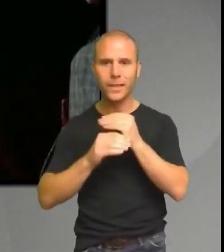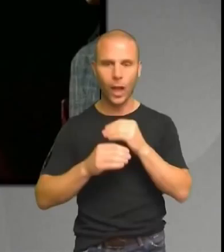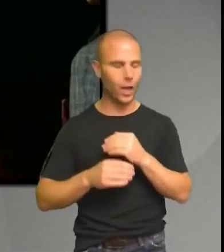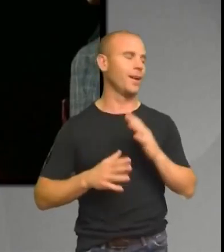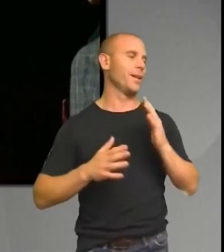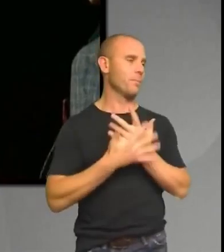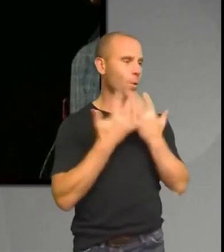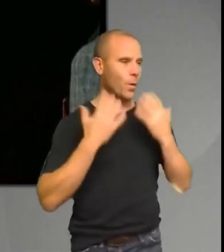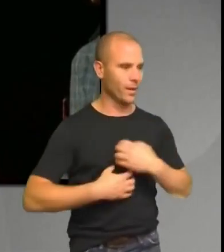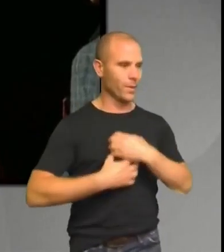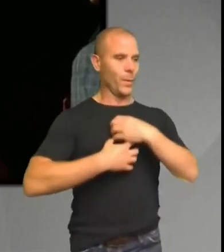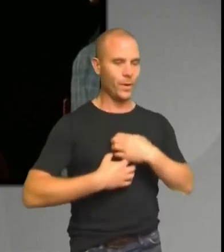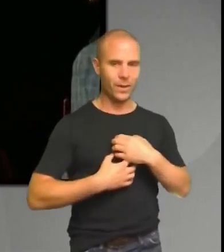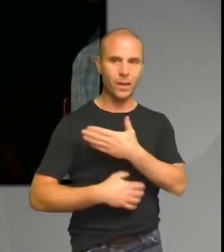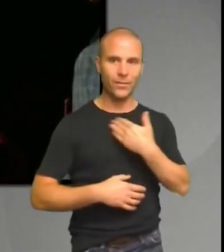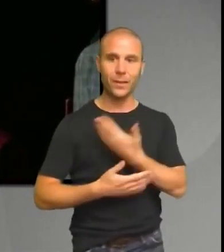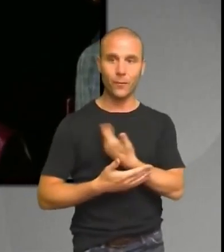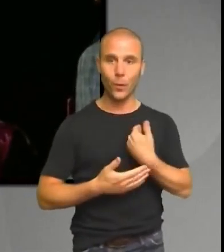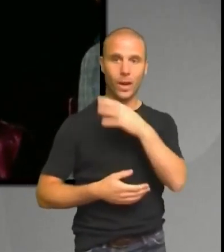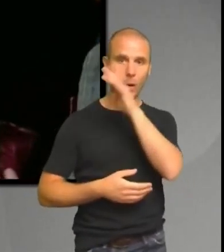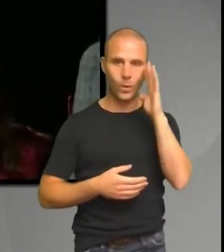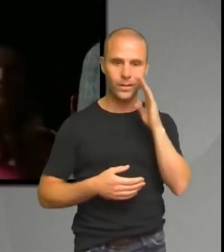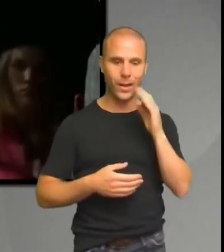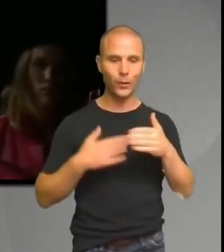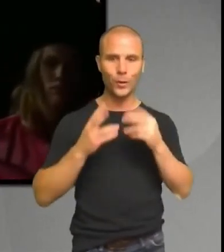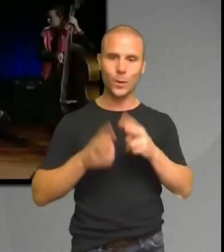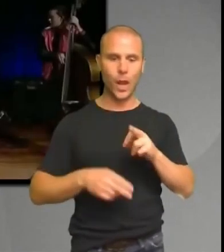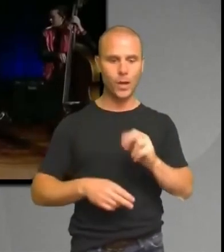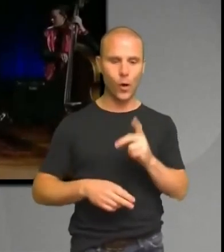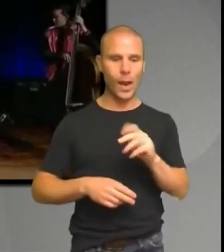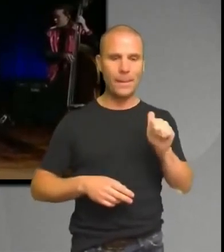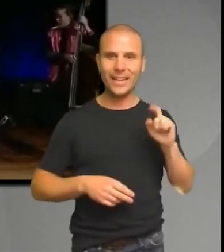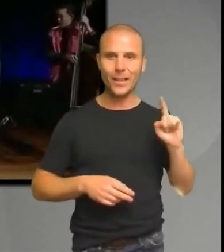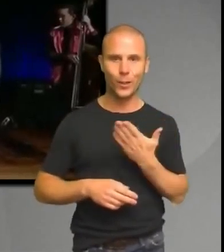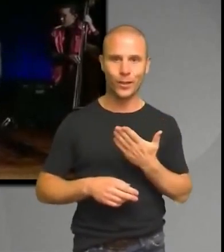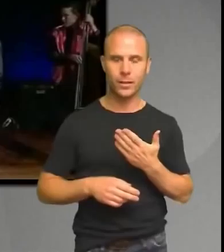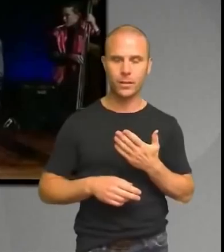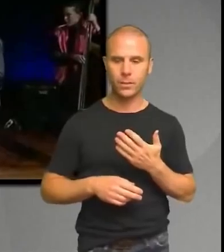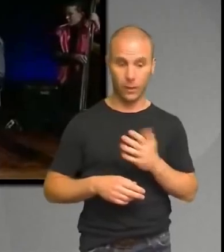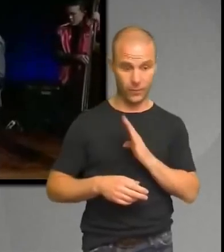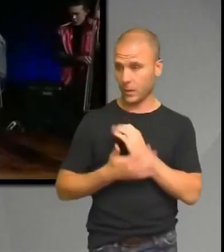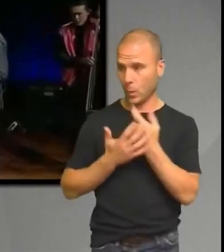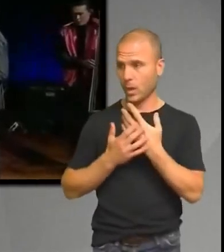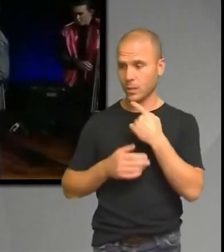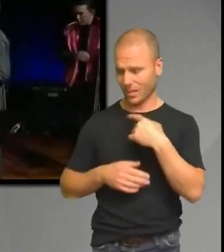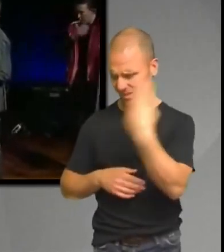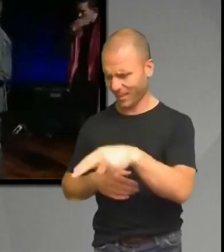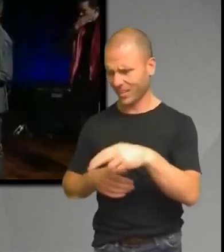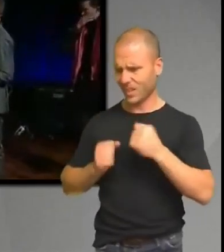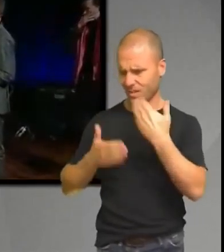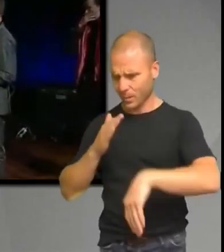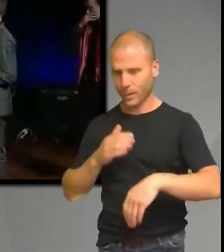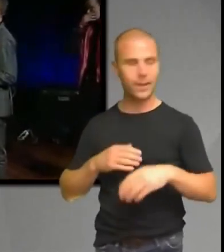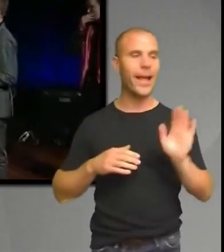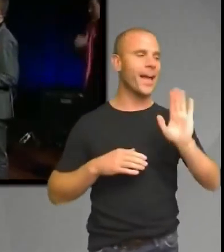att vi i våran ålder rockar billigt liksom. Det är ingen som säger så här, men nej, ni ska inte hålla på med sånt där. Ni är ju Nej, nej popband. då. Nej.